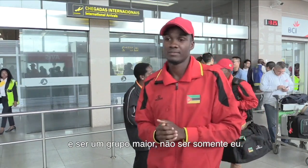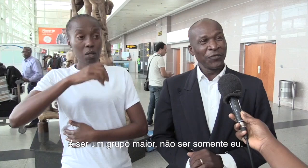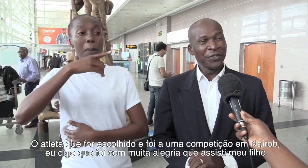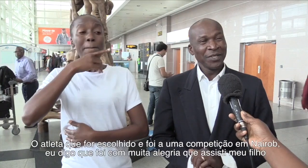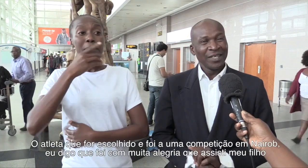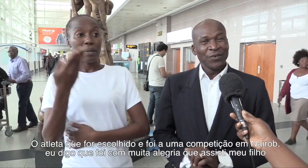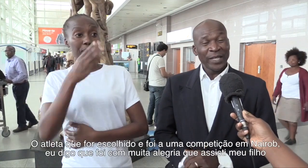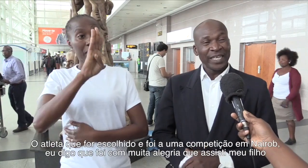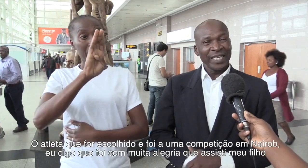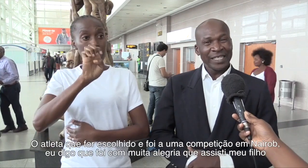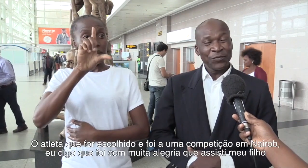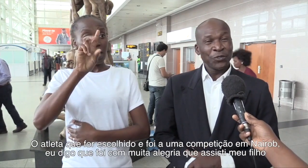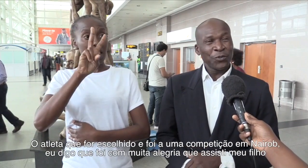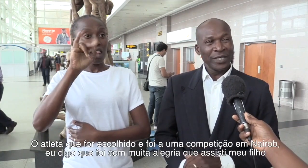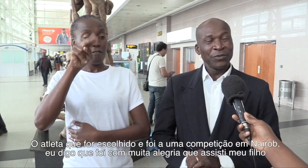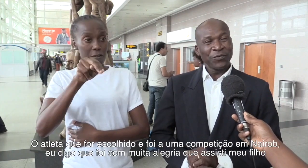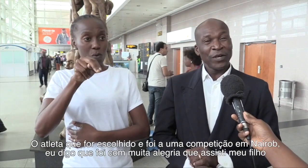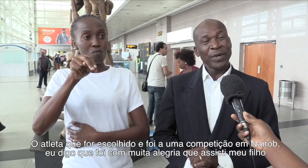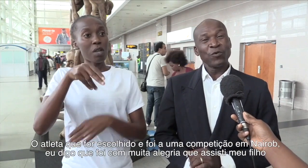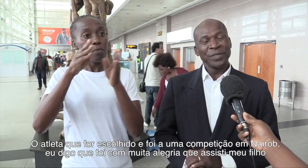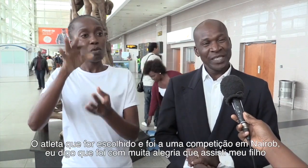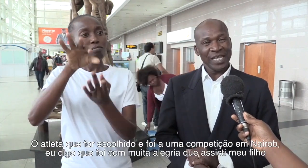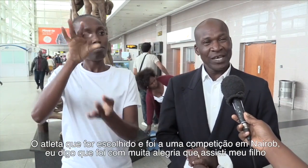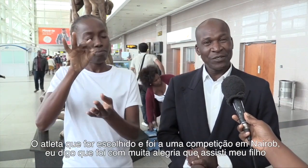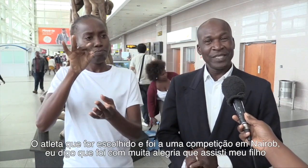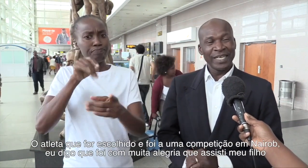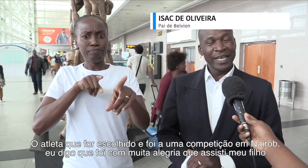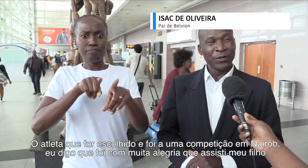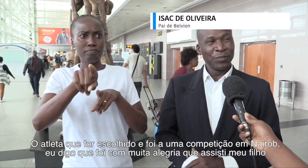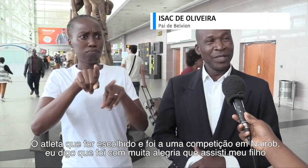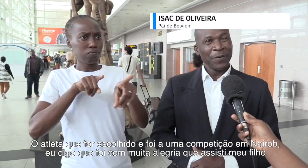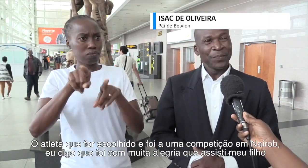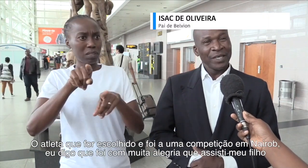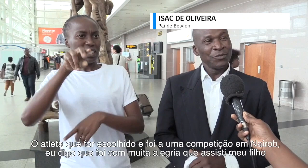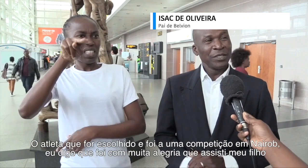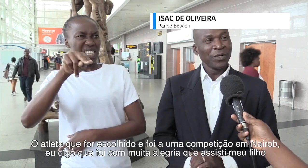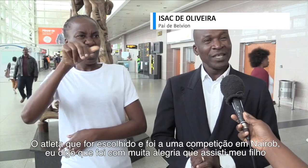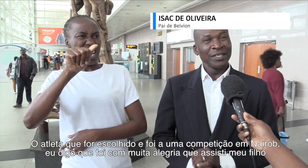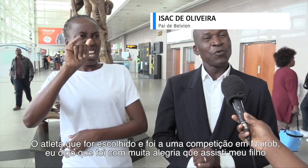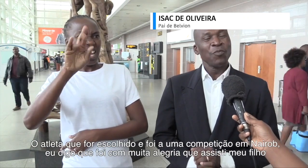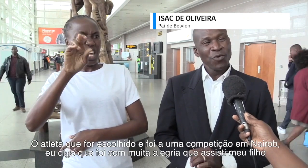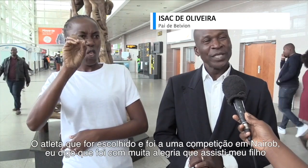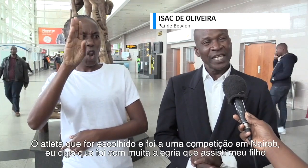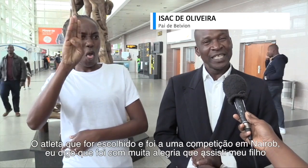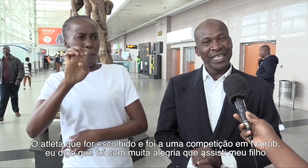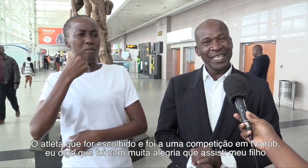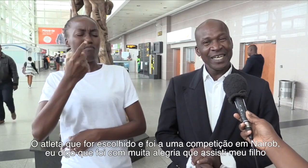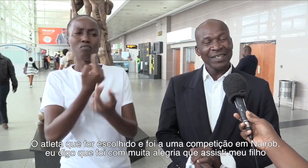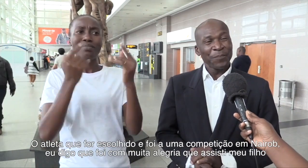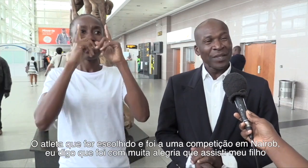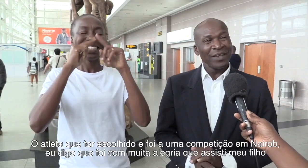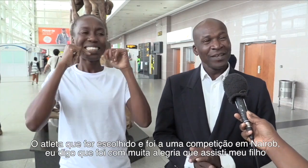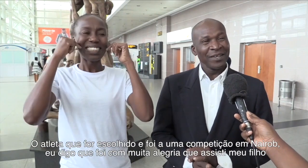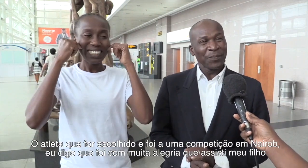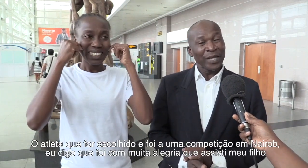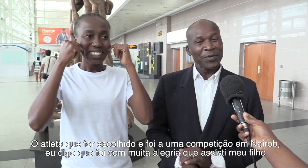Eu vi o atleta que foi escolhido e foi a uma competição em Nairobi. Eu digo que, com muita alegria,